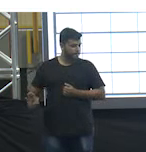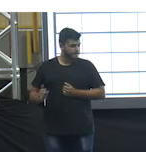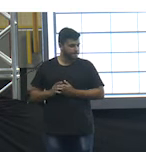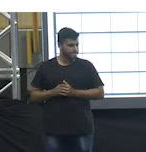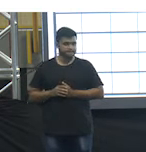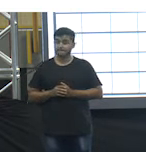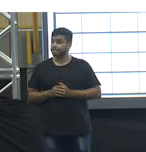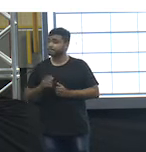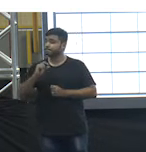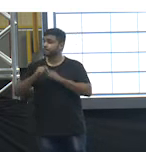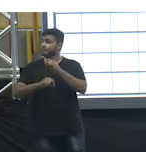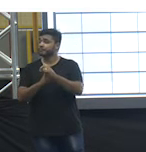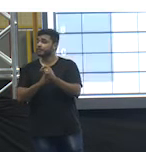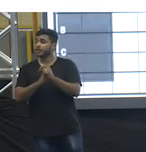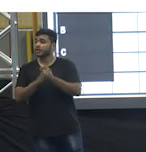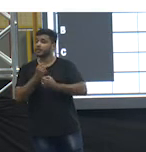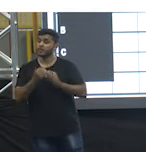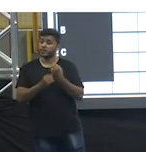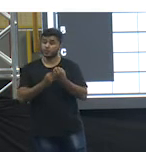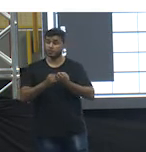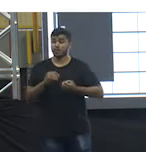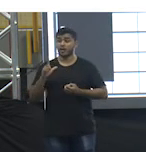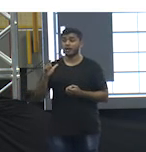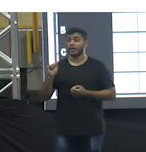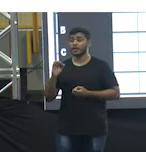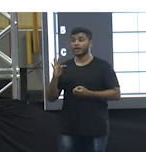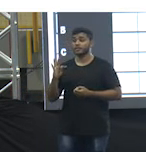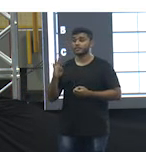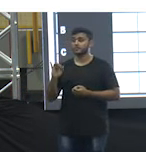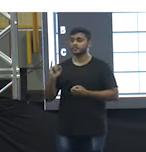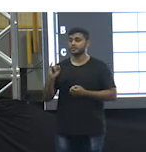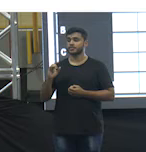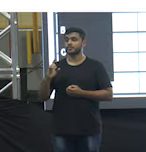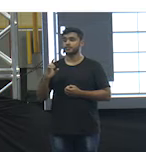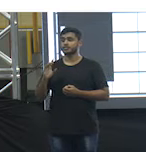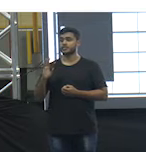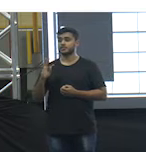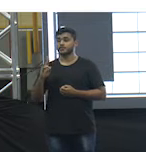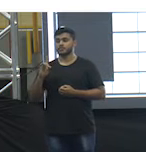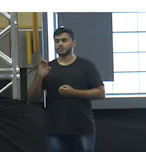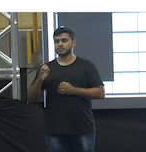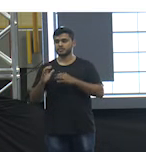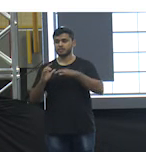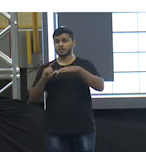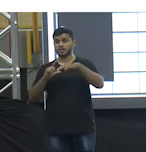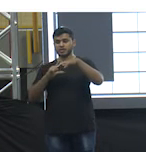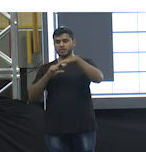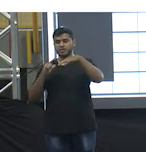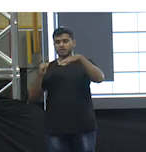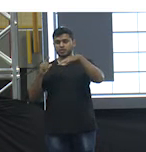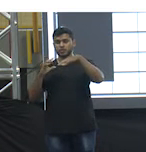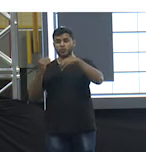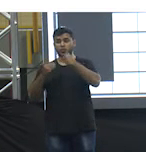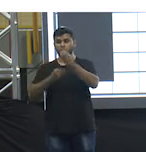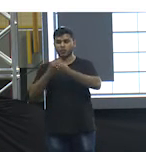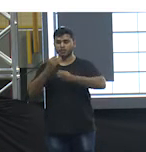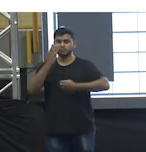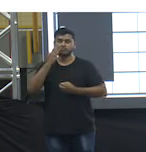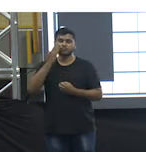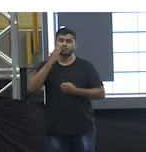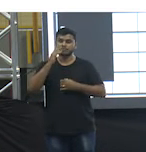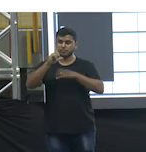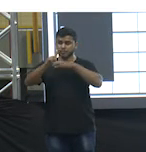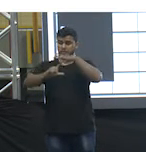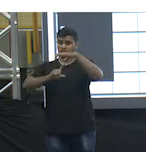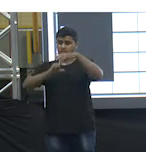Vamos começar definindo a latitude. Certo? Beleza. Olha a distância do ponto A